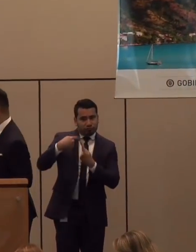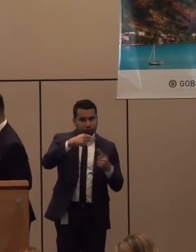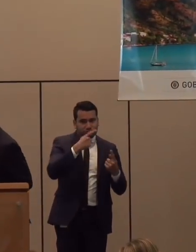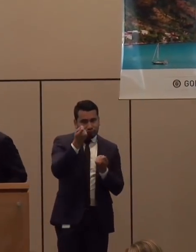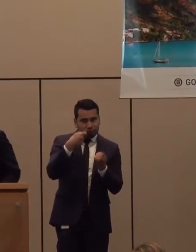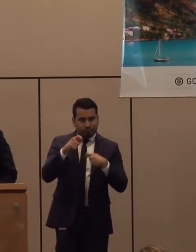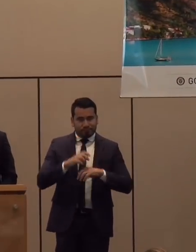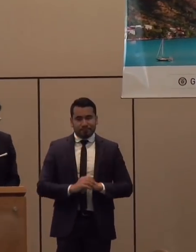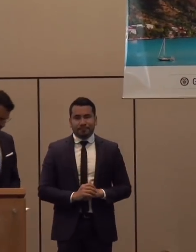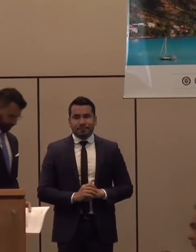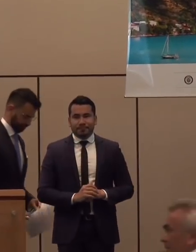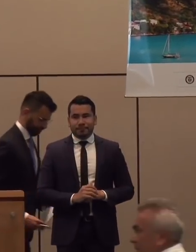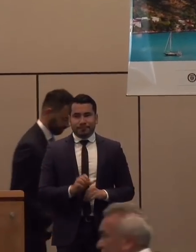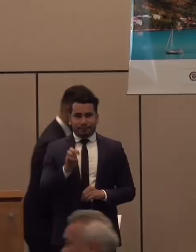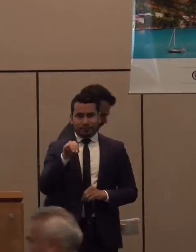110